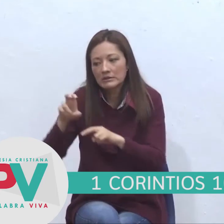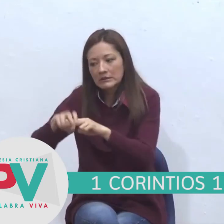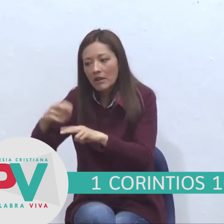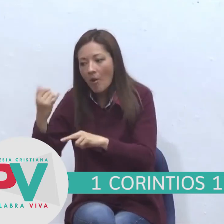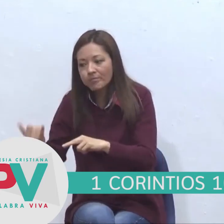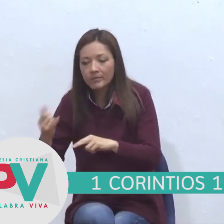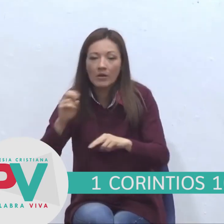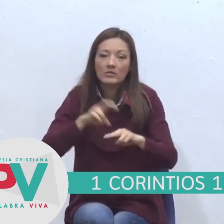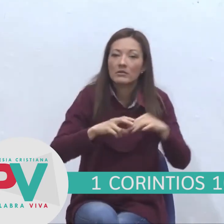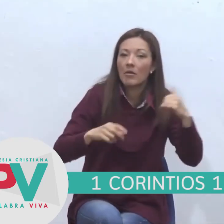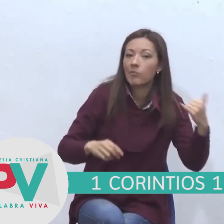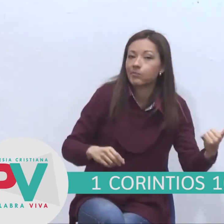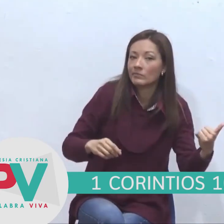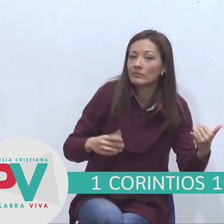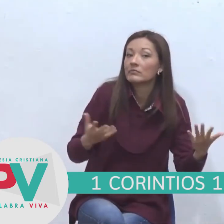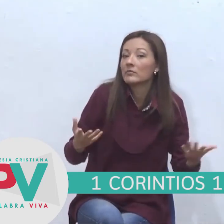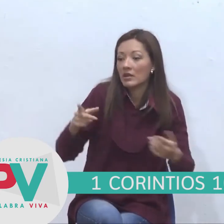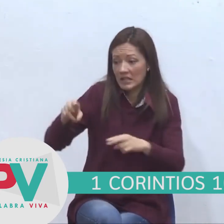cuerpo.